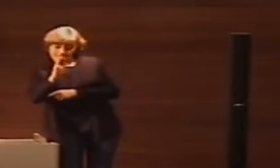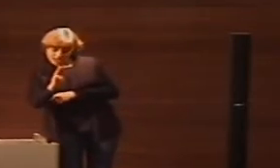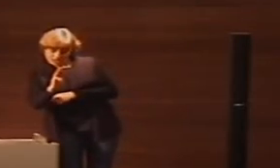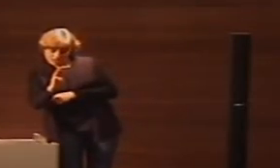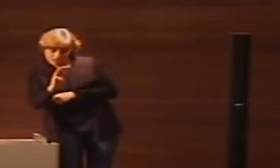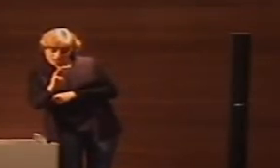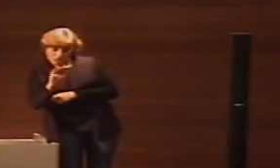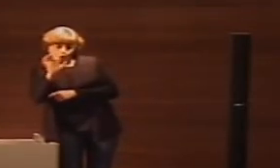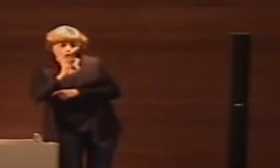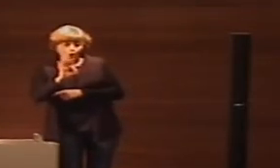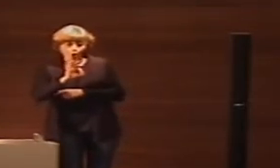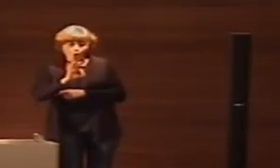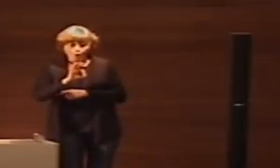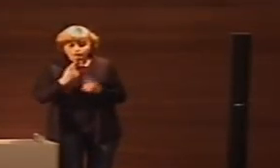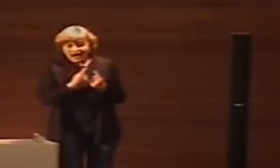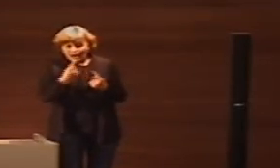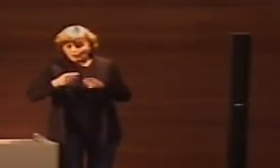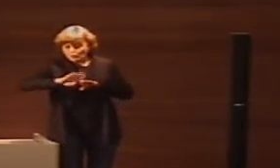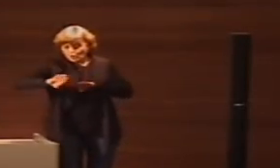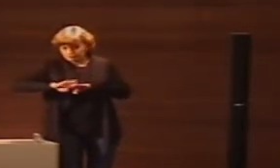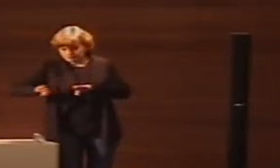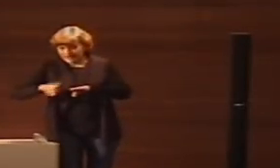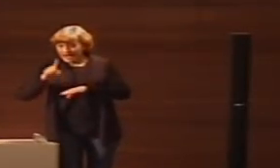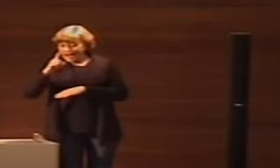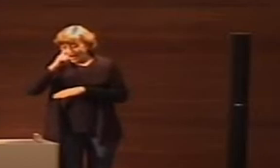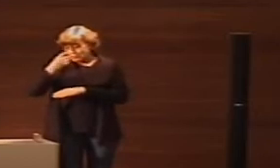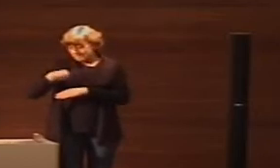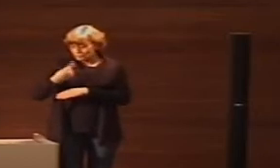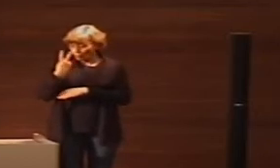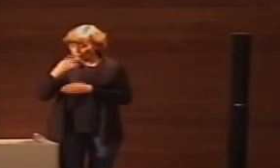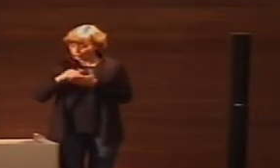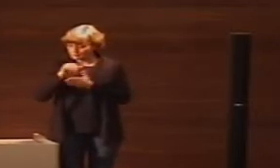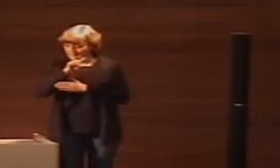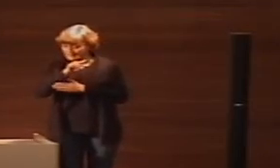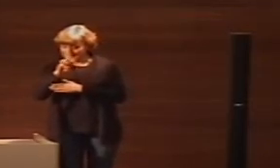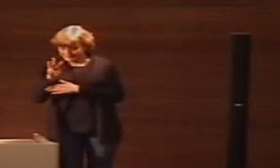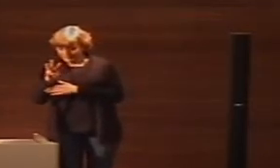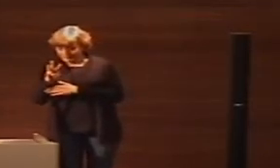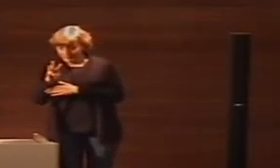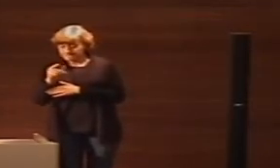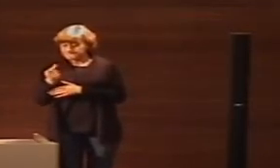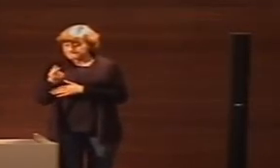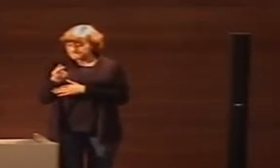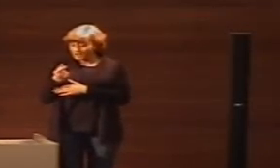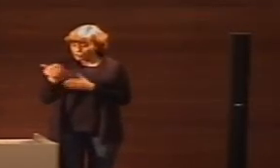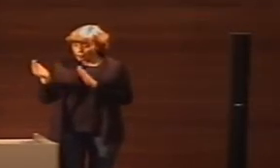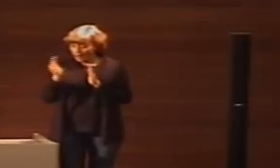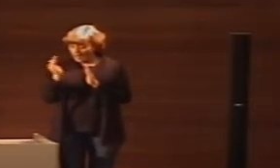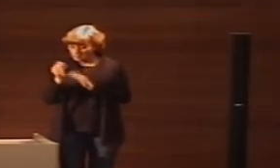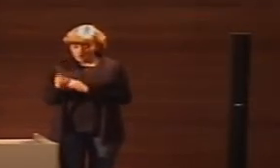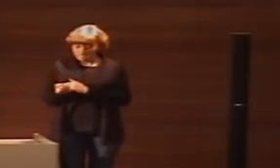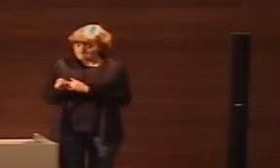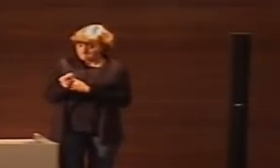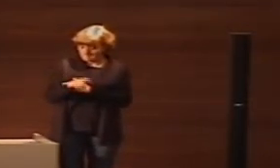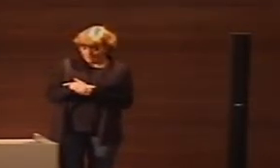aportación. Esto también era por 2013 o así. Y entonces nos daba que el coste era muy similar, lo que pasa que los costes de recogida